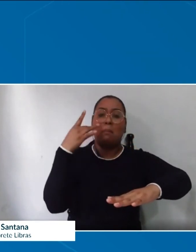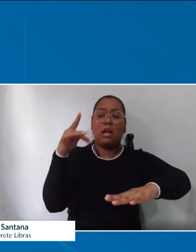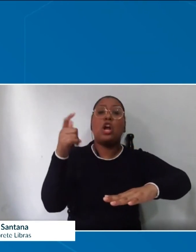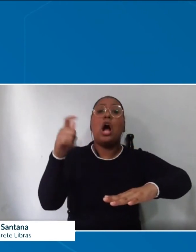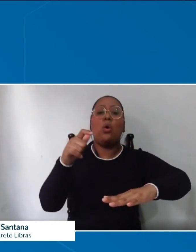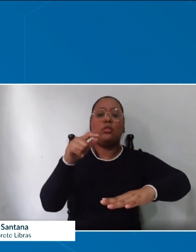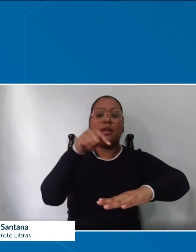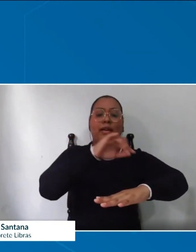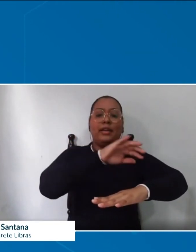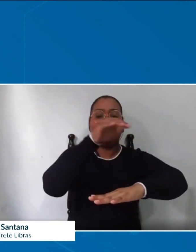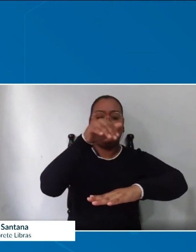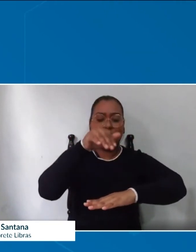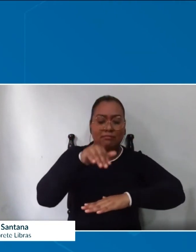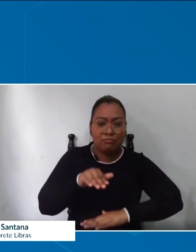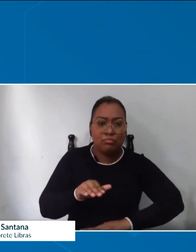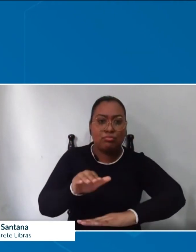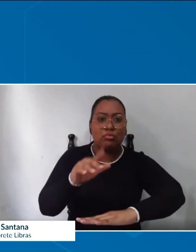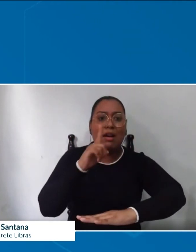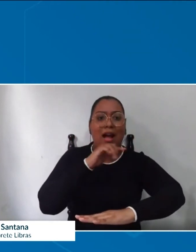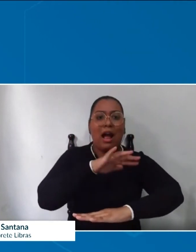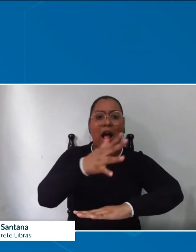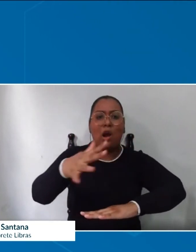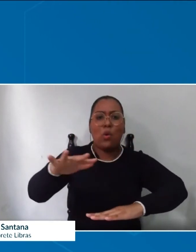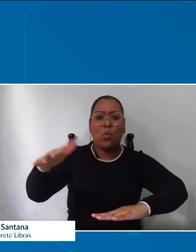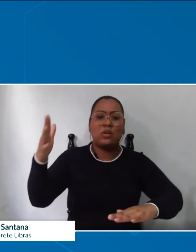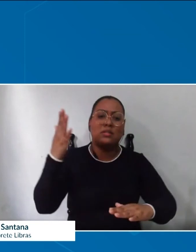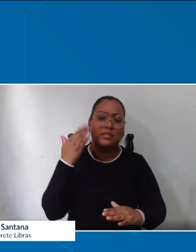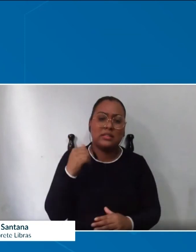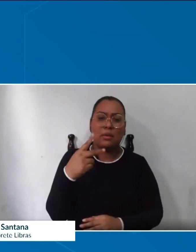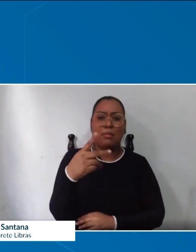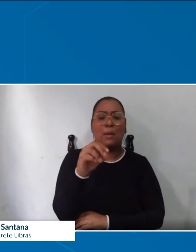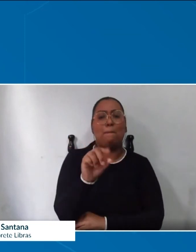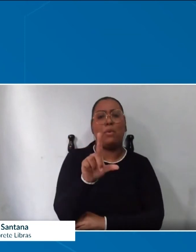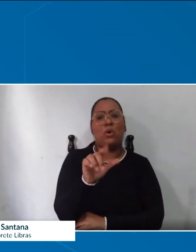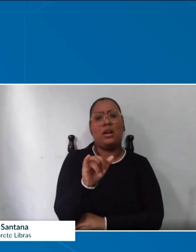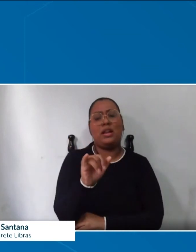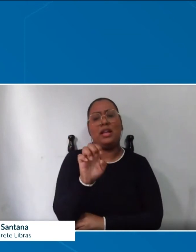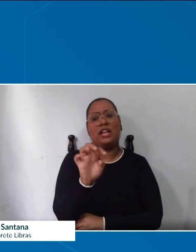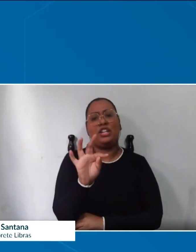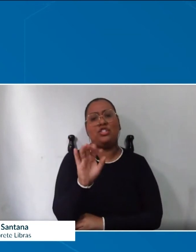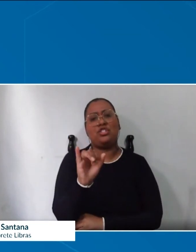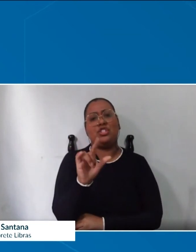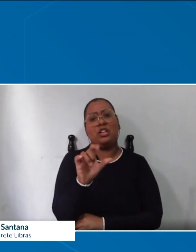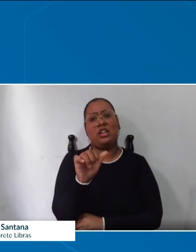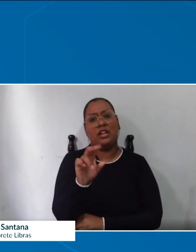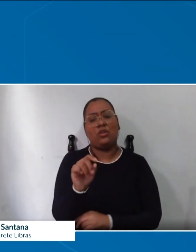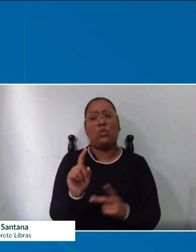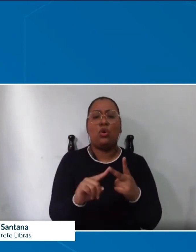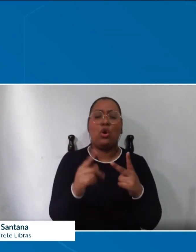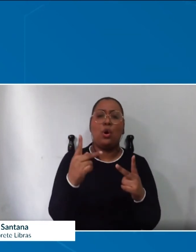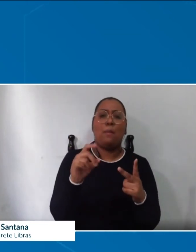oceanos, que são esses plásticos mais leves, como polietileno de baixa densidade,